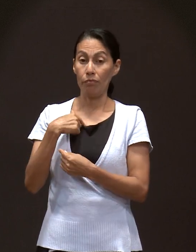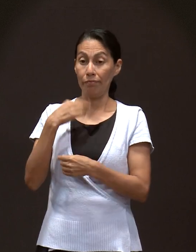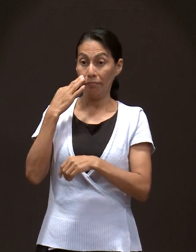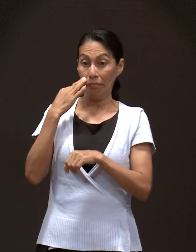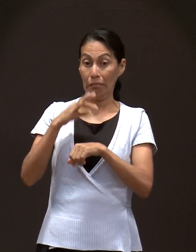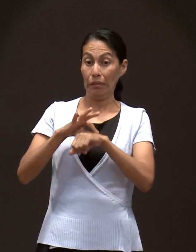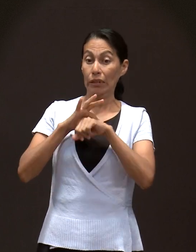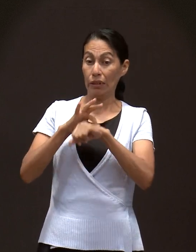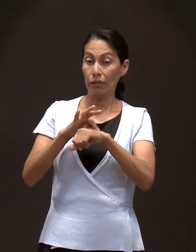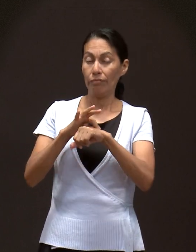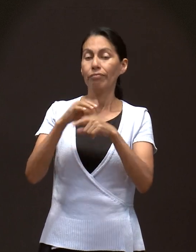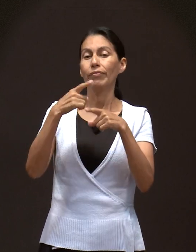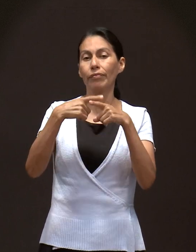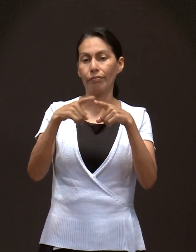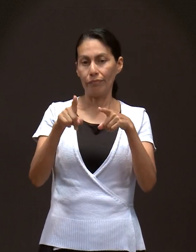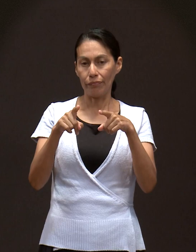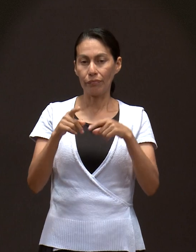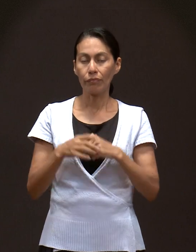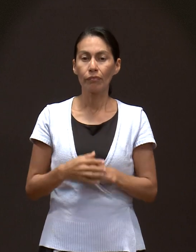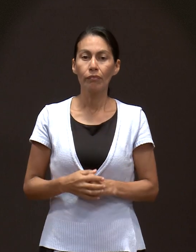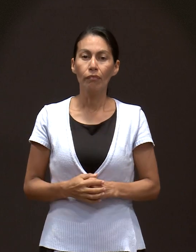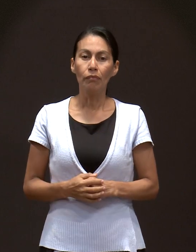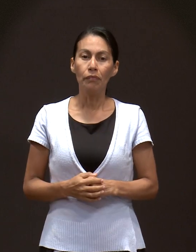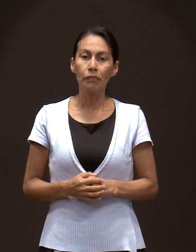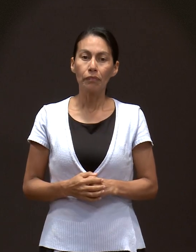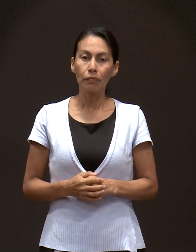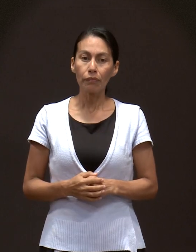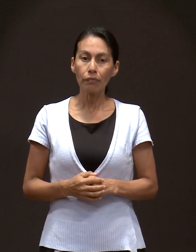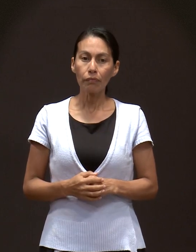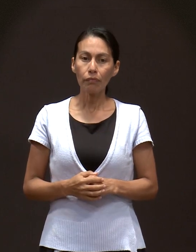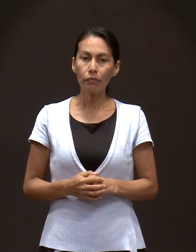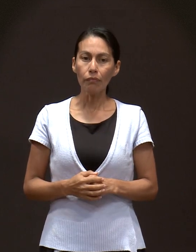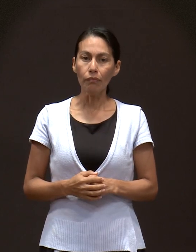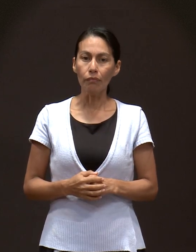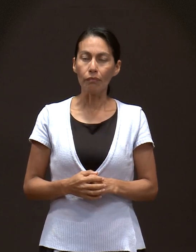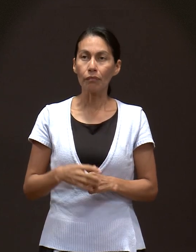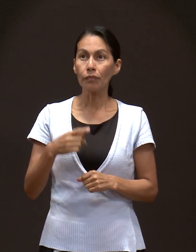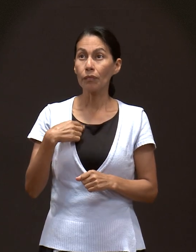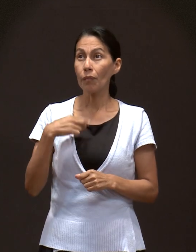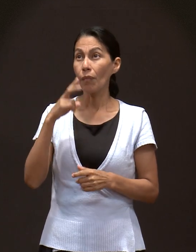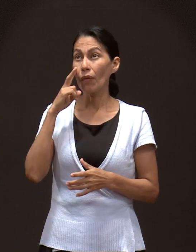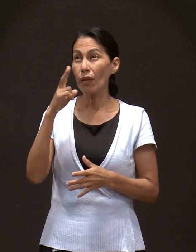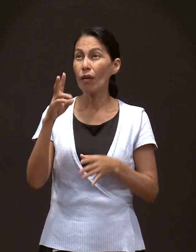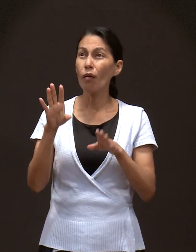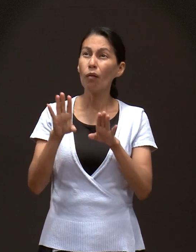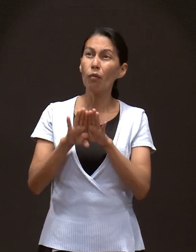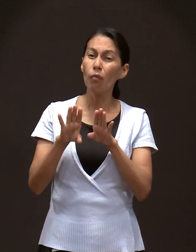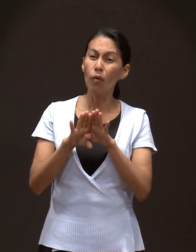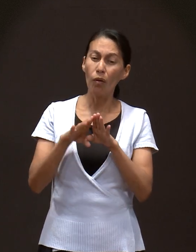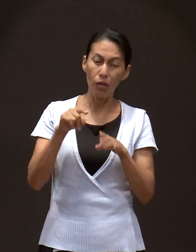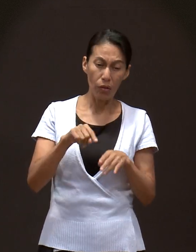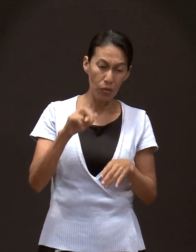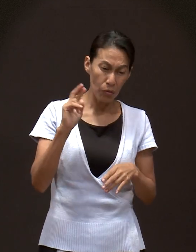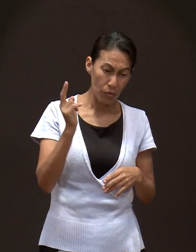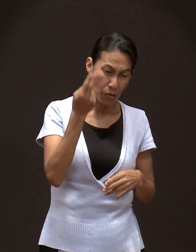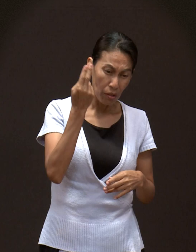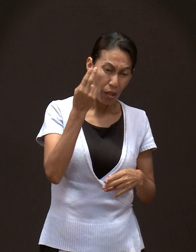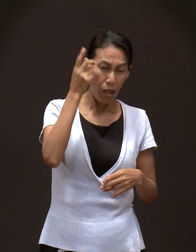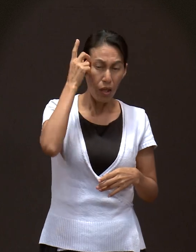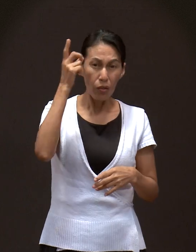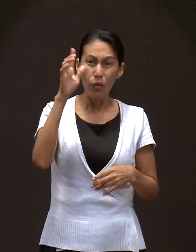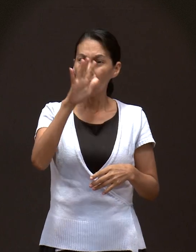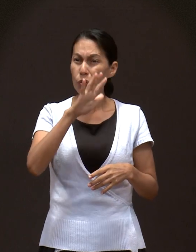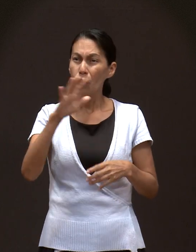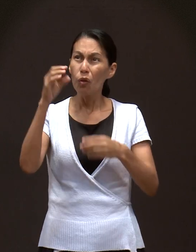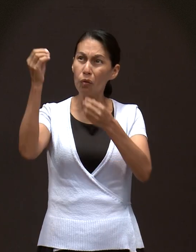propiamente lo vivas es otra cosa. Entonces, desde que llegué a la universidad y vi cómo Dios ha ido abriendo puertas para